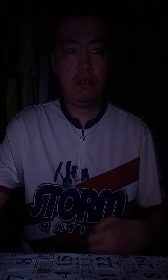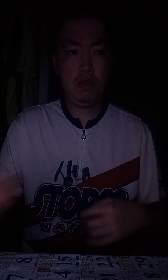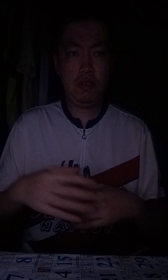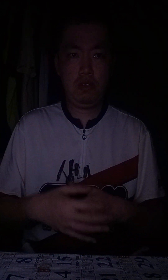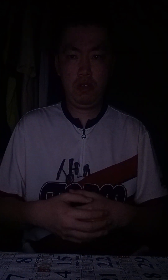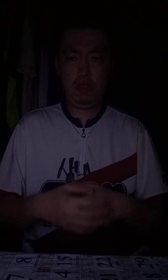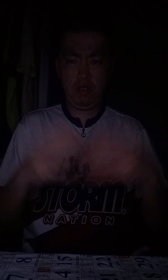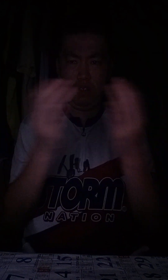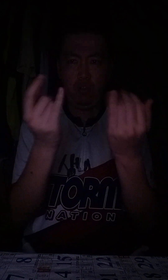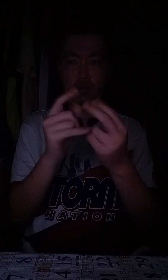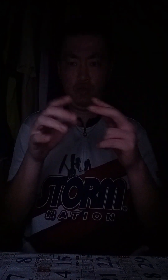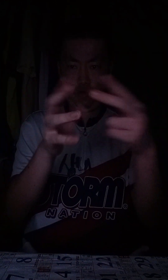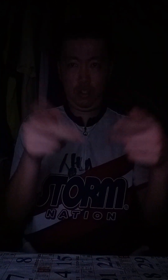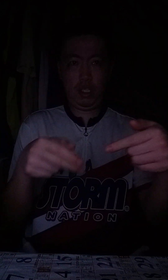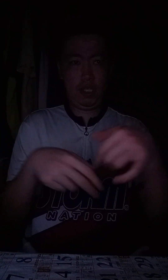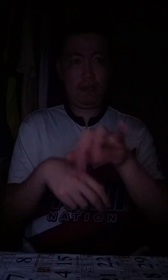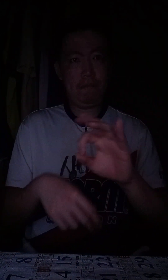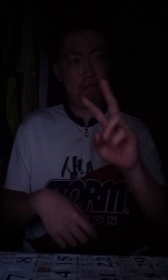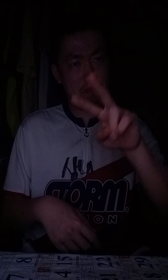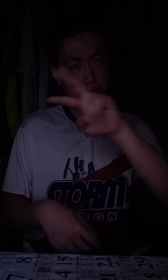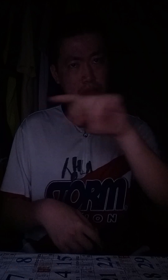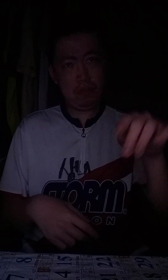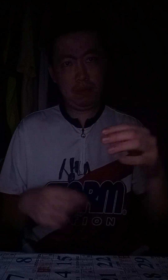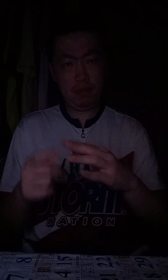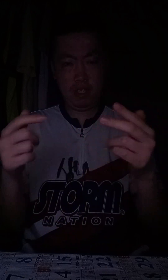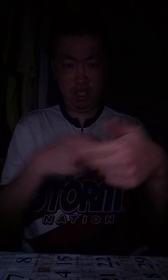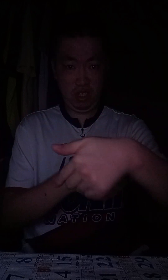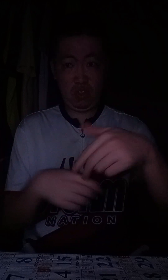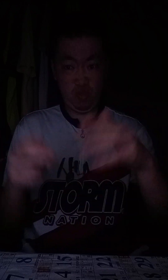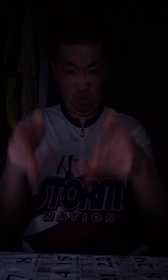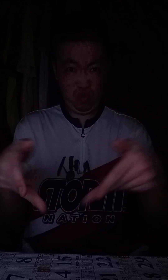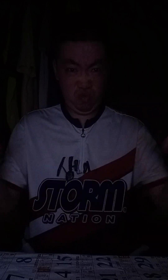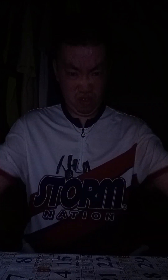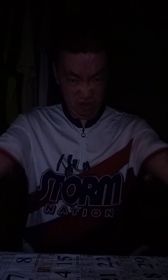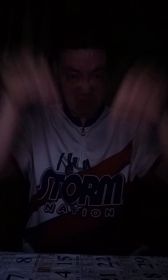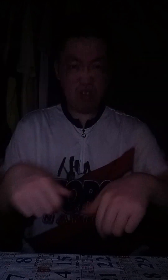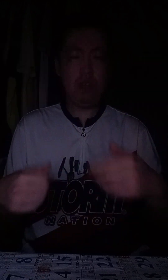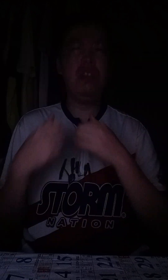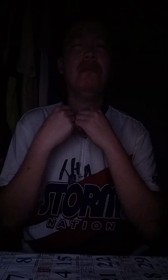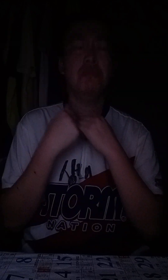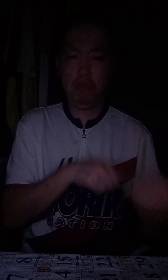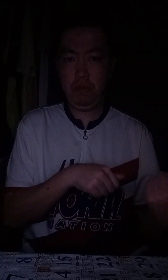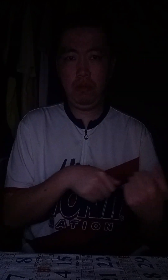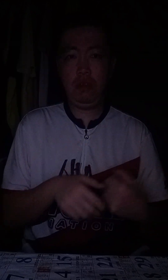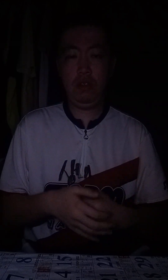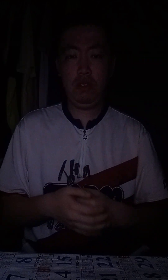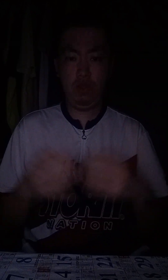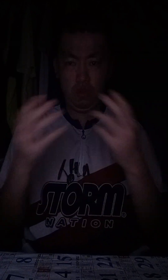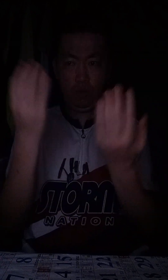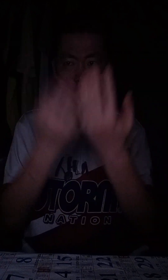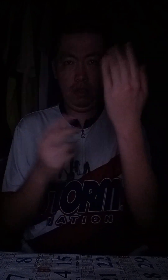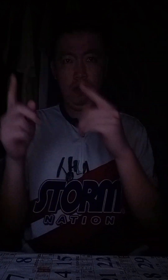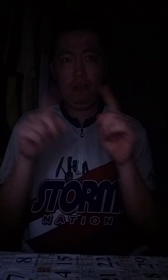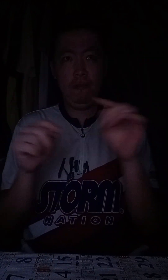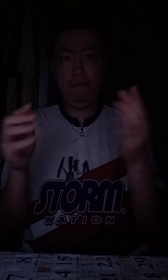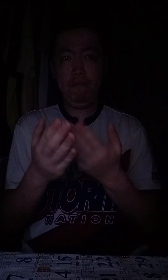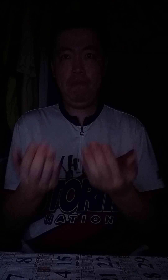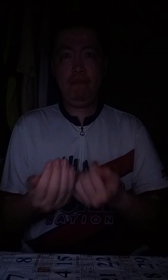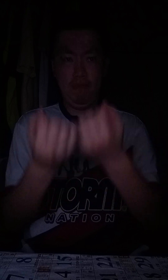어제 저녁 서울 구로구에서 20대 남성이 지하철 선로에 뛰어들어 목숨을 잃었습니다. 밤사이 화재도 잇따랐습니다. 박진준 기자가